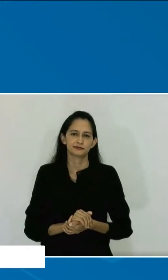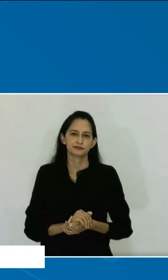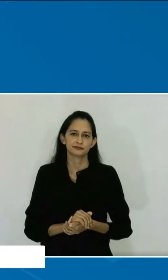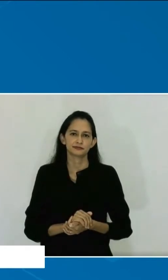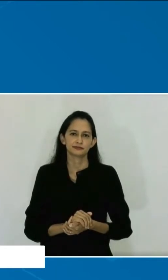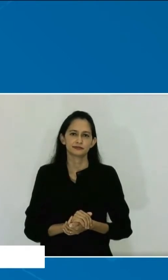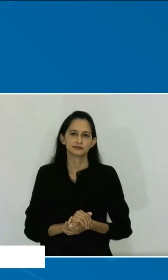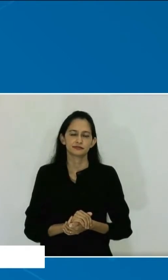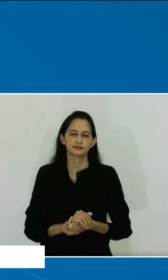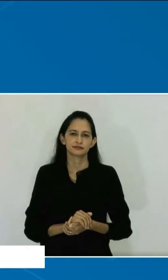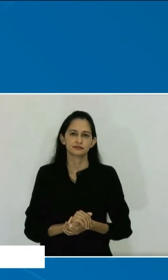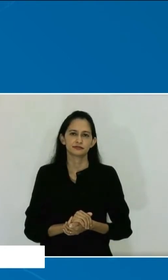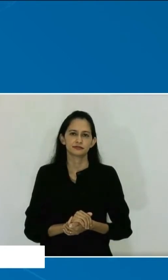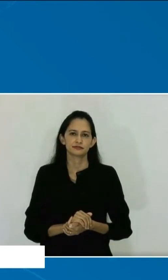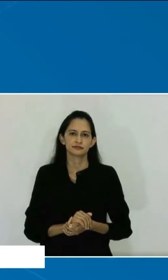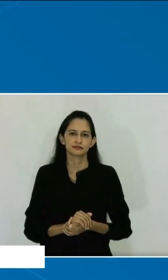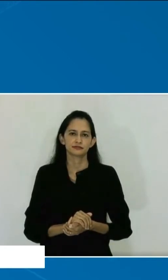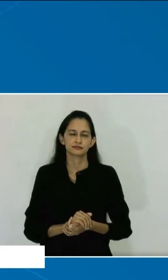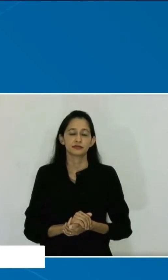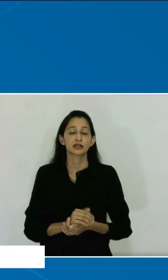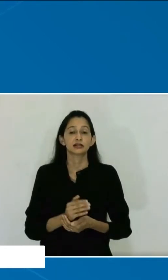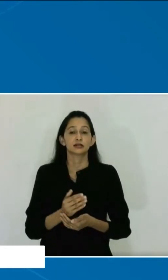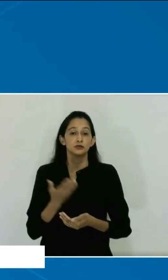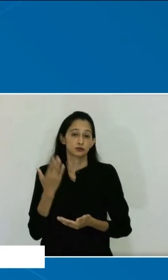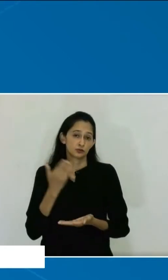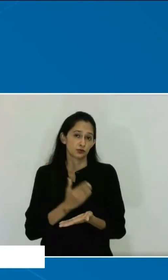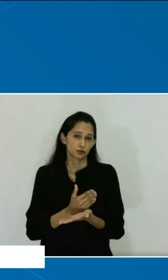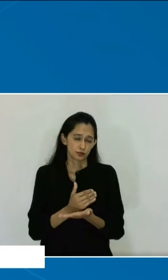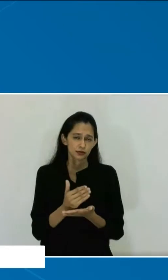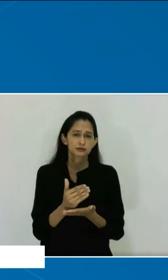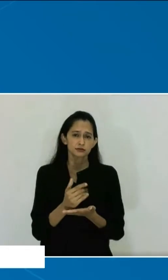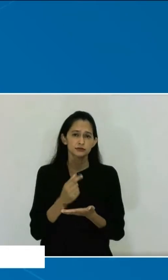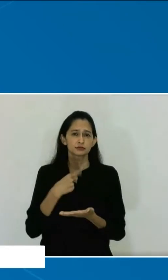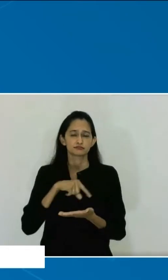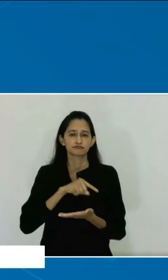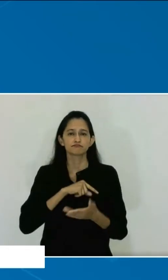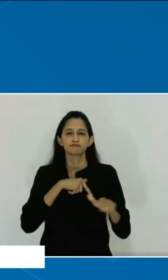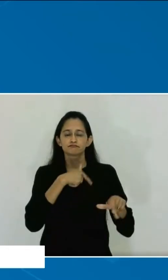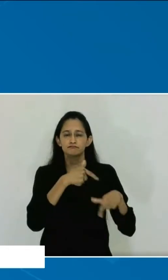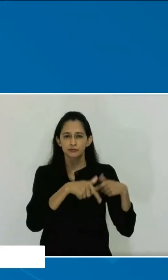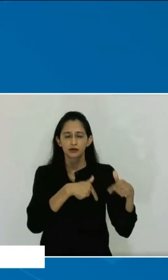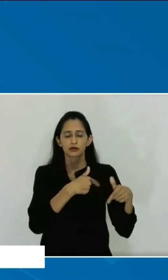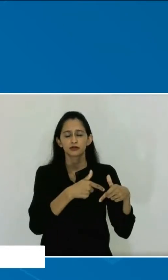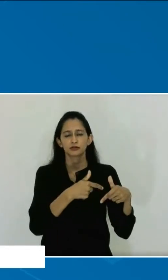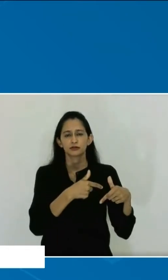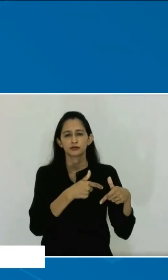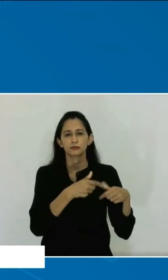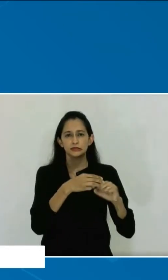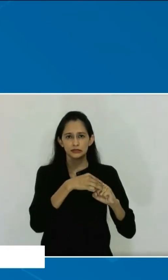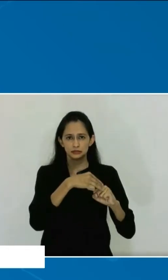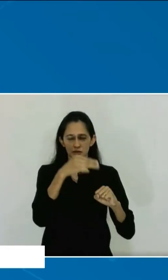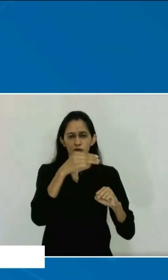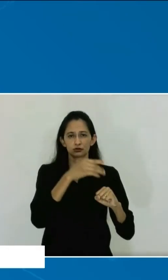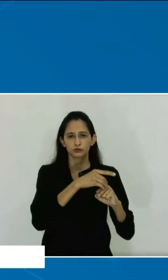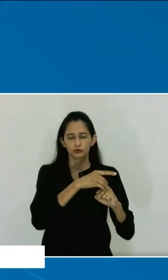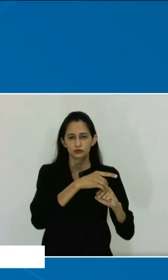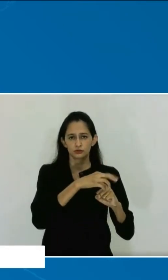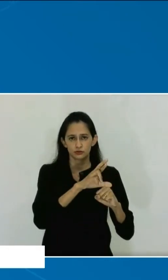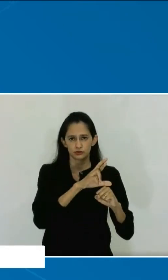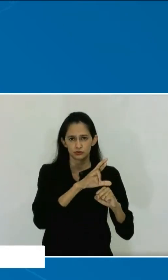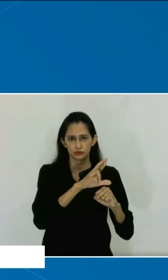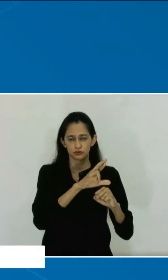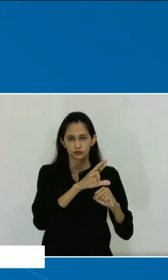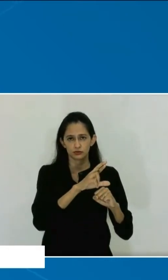Nós, inicialmente, tivemos as atividades de mestrado e doutorado